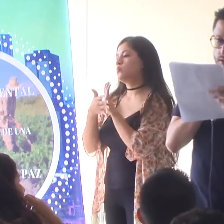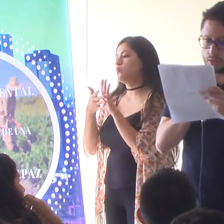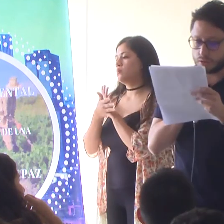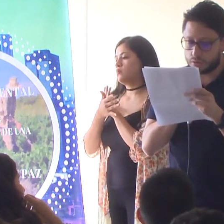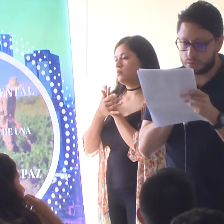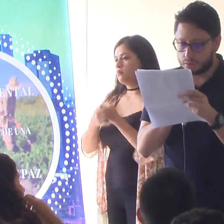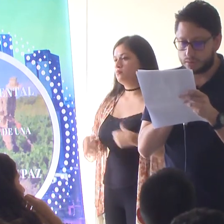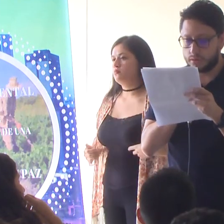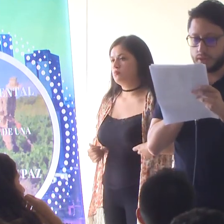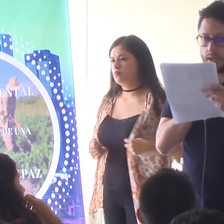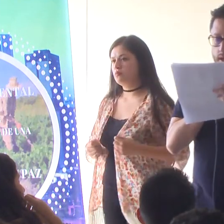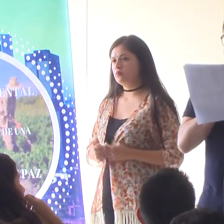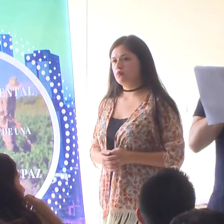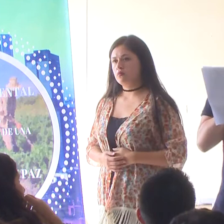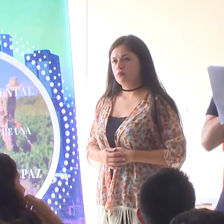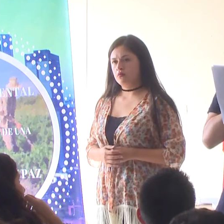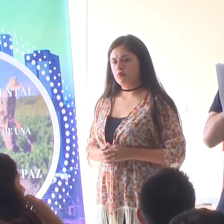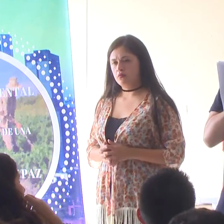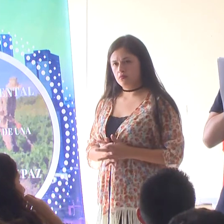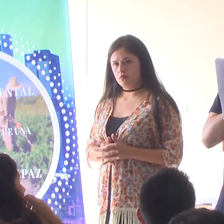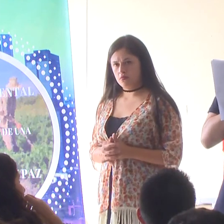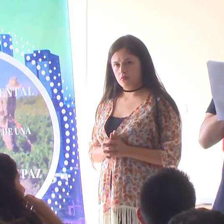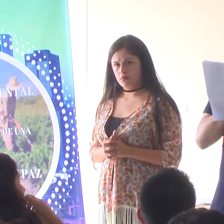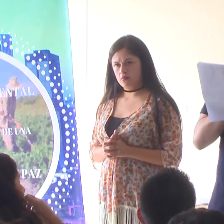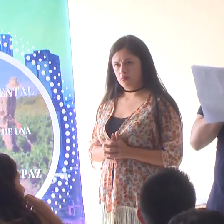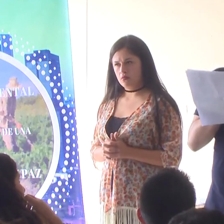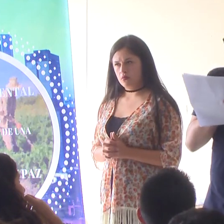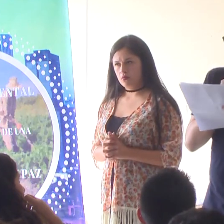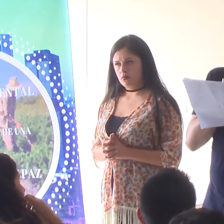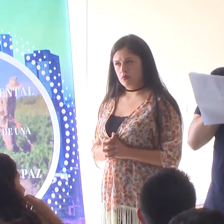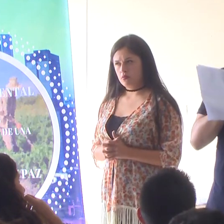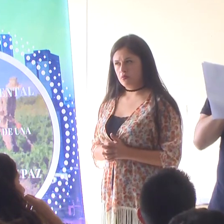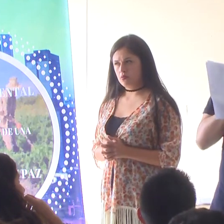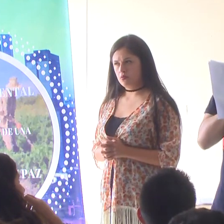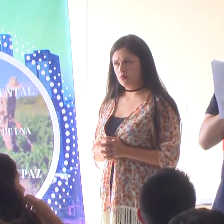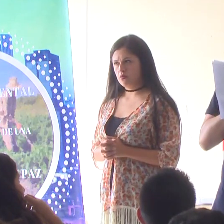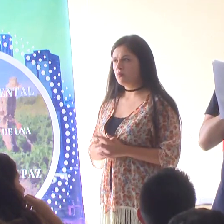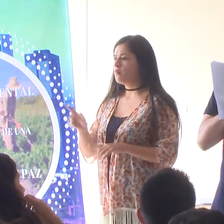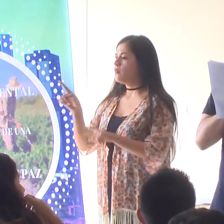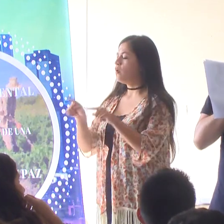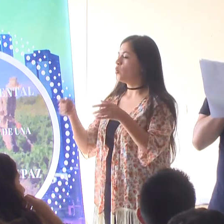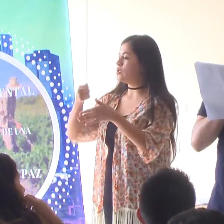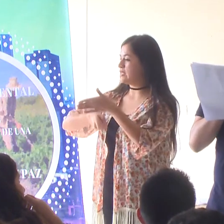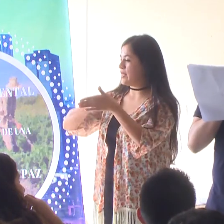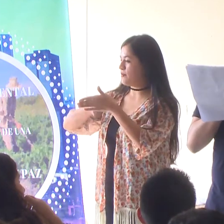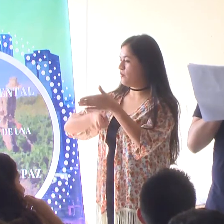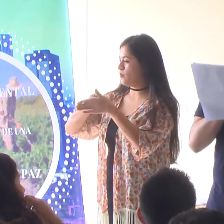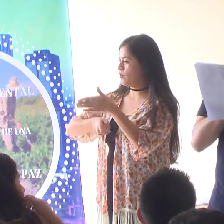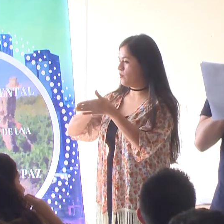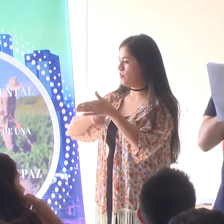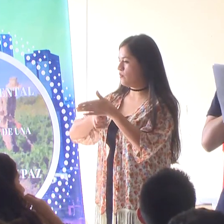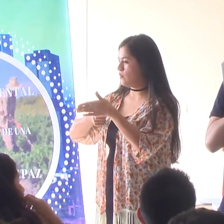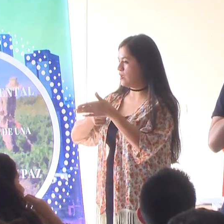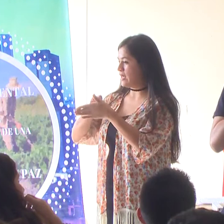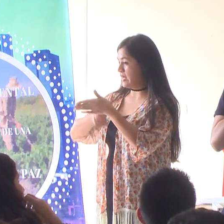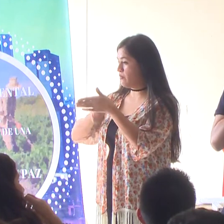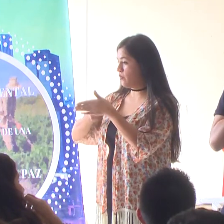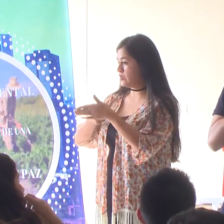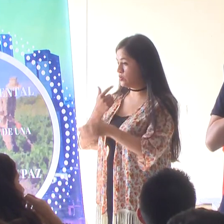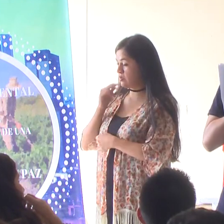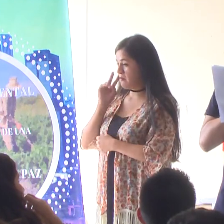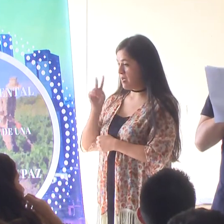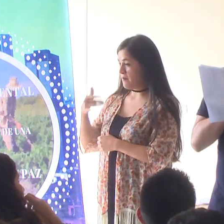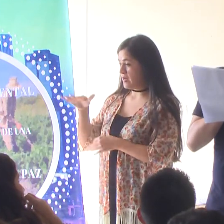impuestos a la vieja usanza de los estados del siglo 19 hoy importa más la cartera de